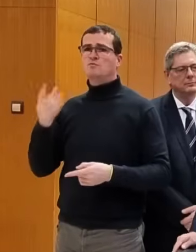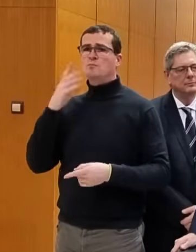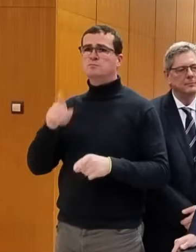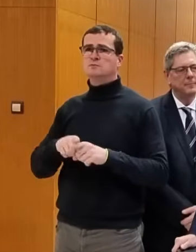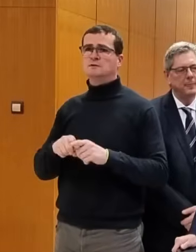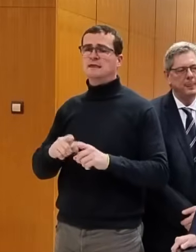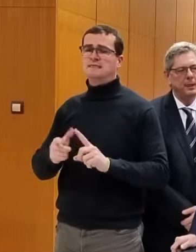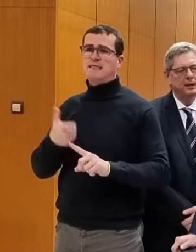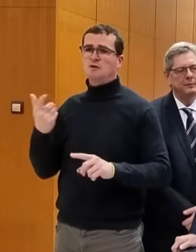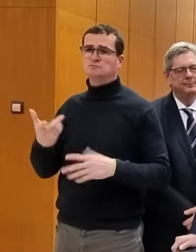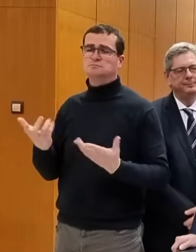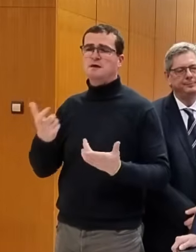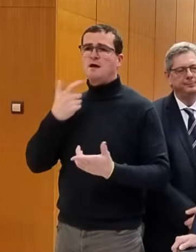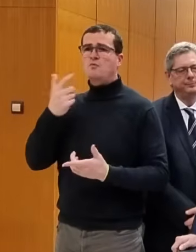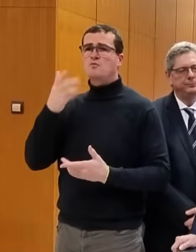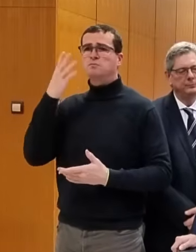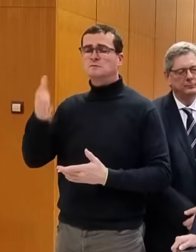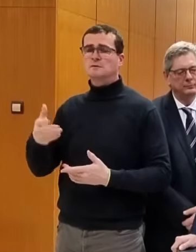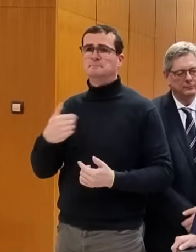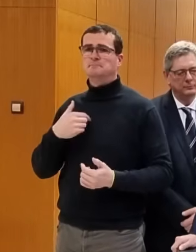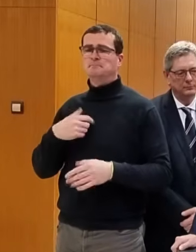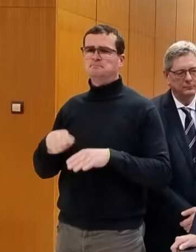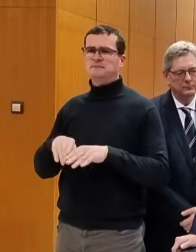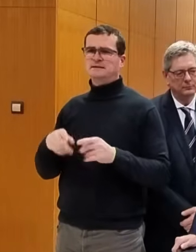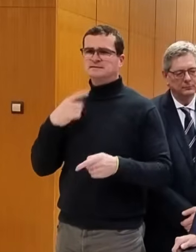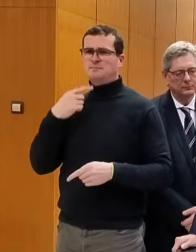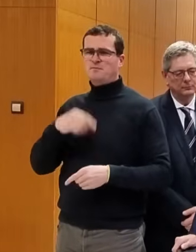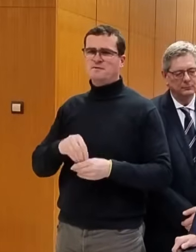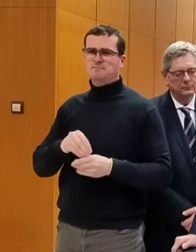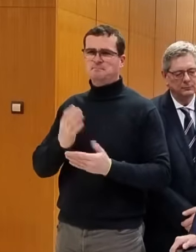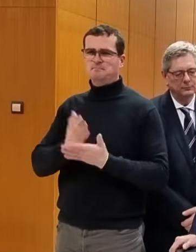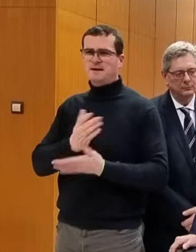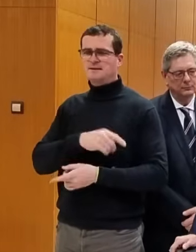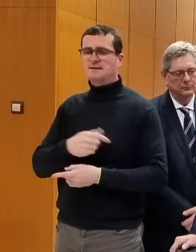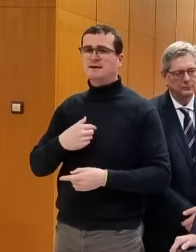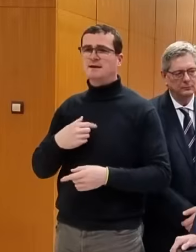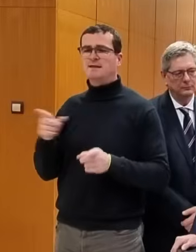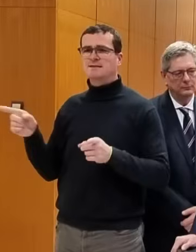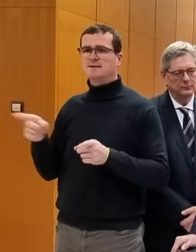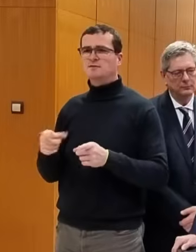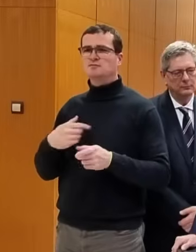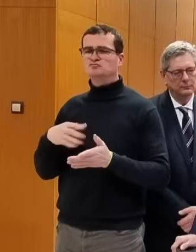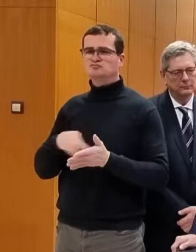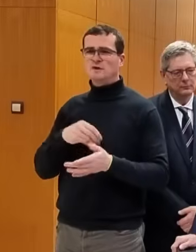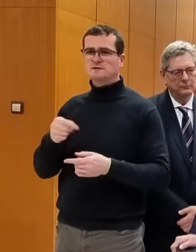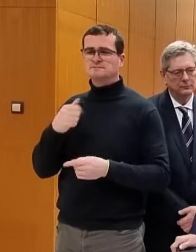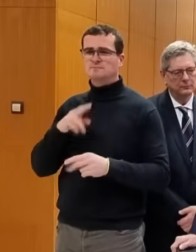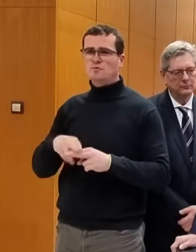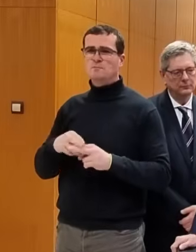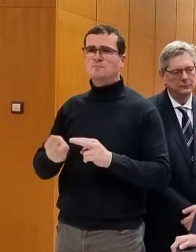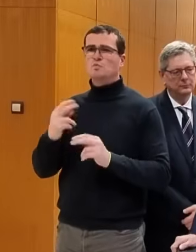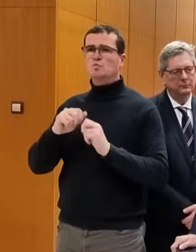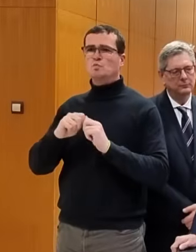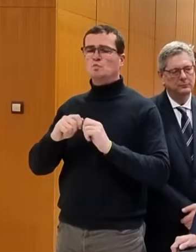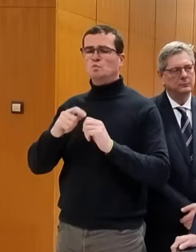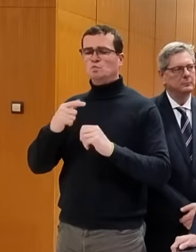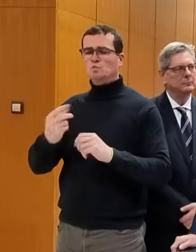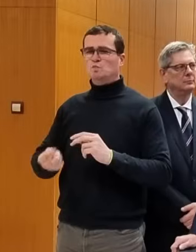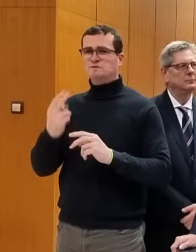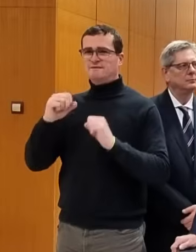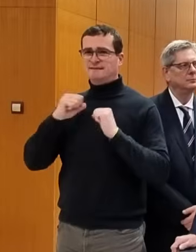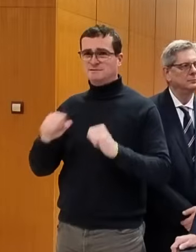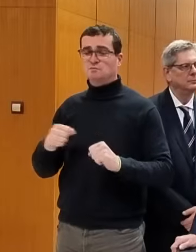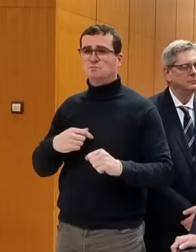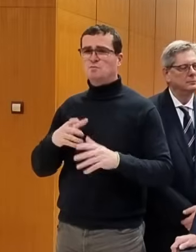nejaký násobok, alebo ako... Tuto vám povie pán minister, ktorý to má absolútne, ja len zopem tú úvodnú časť po tom ústavnom súde. On